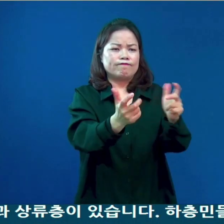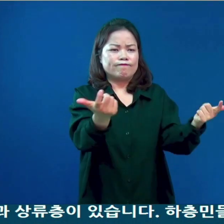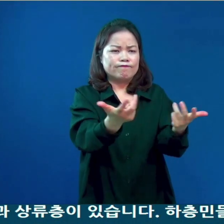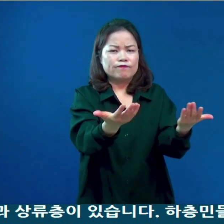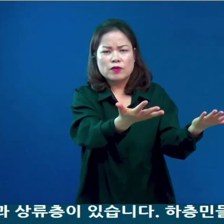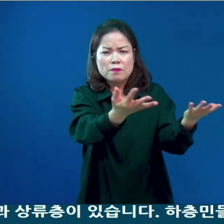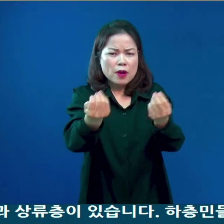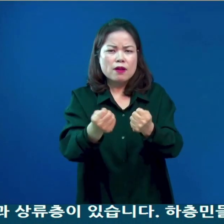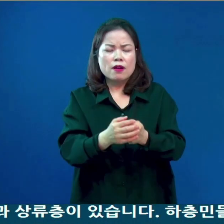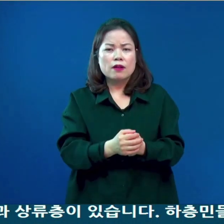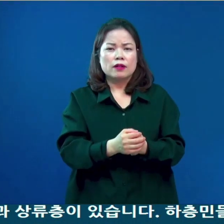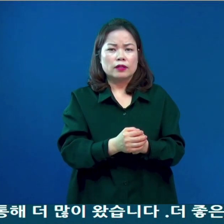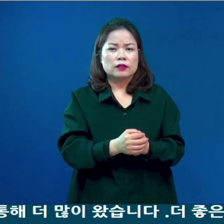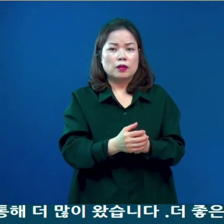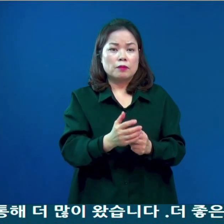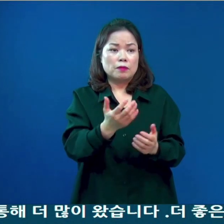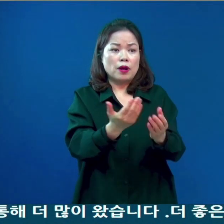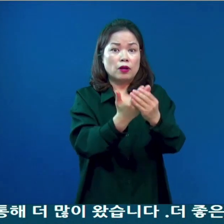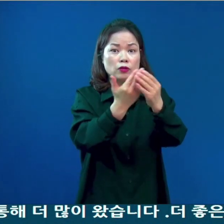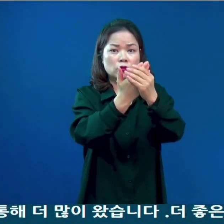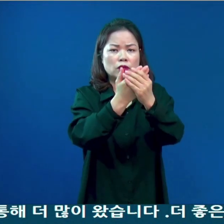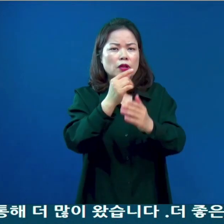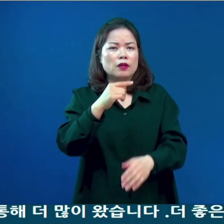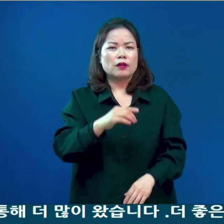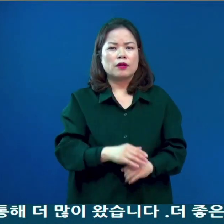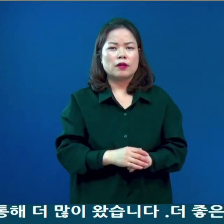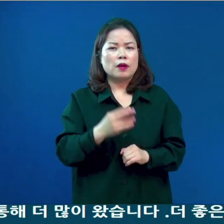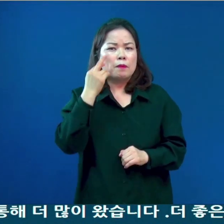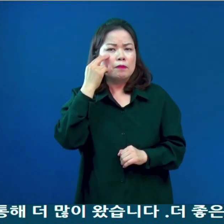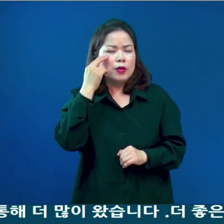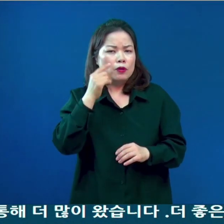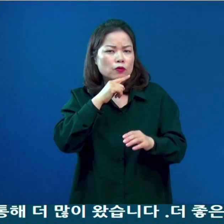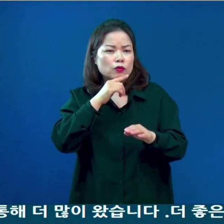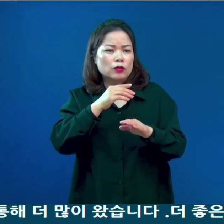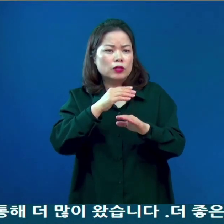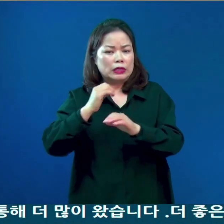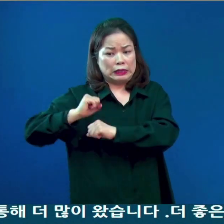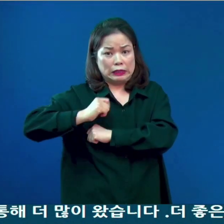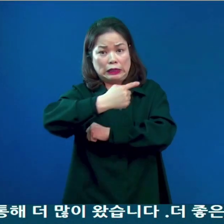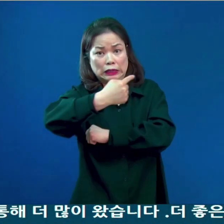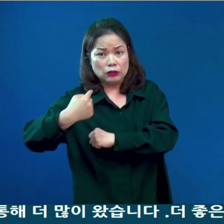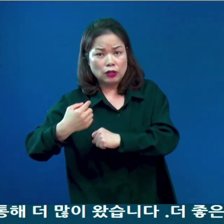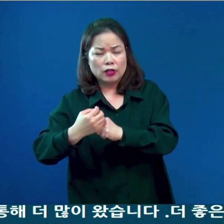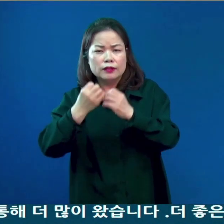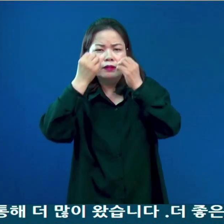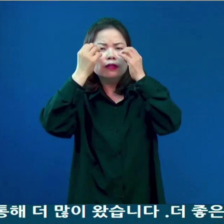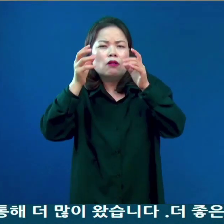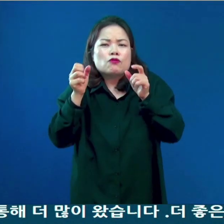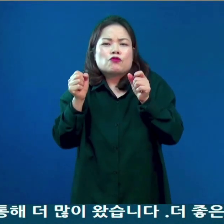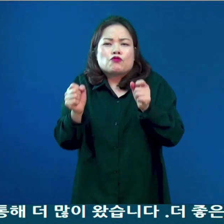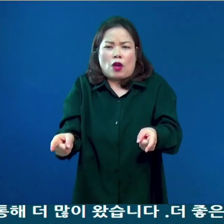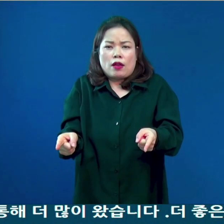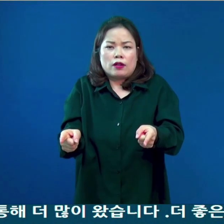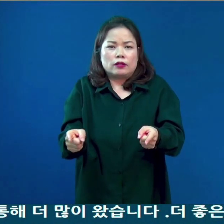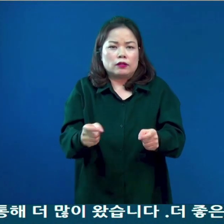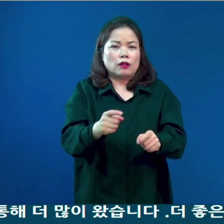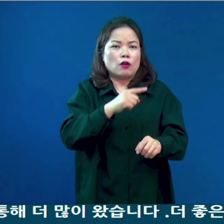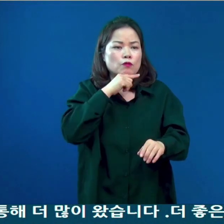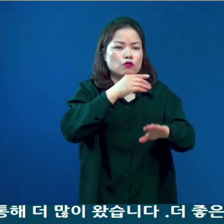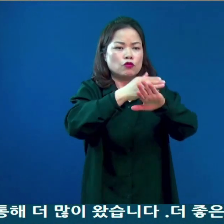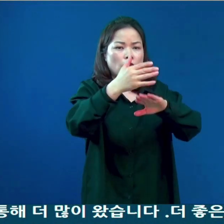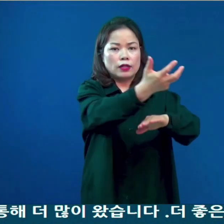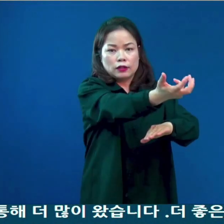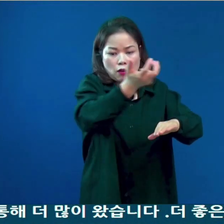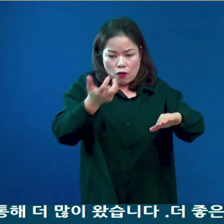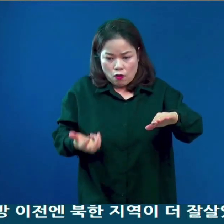더 발달하고 있었습니다. 그런데 미 군정이 들어오고 소련이 들어오면서 이제 하층민들의 새로운 기회를 찾으러 내려오면서 서울